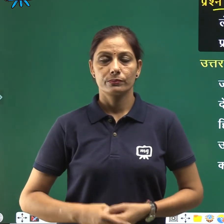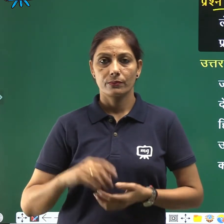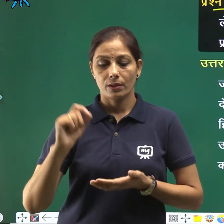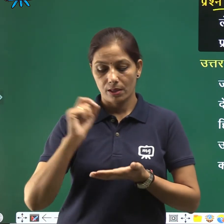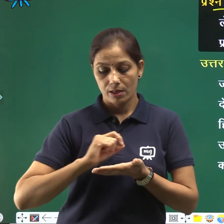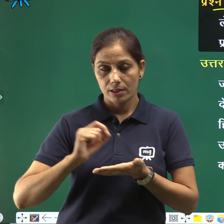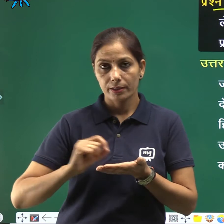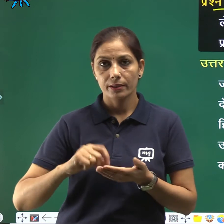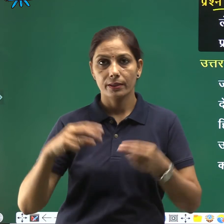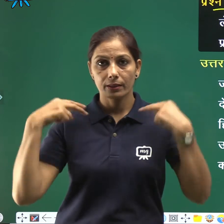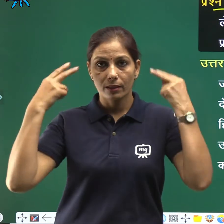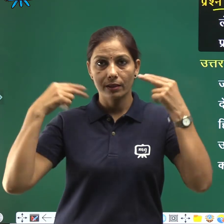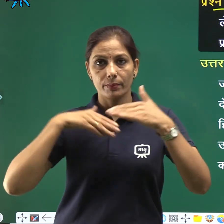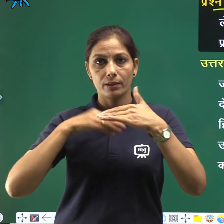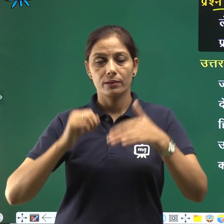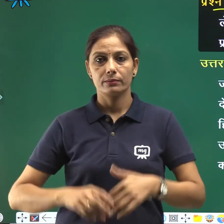लिखने के कारण में